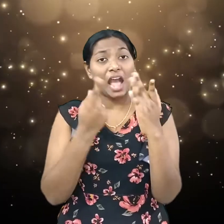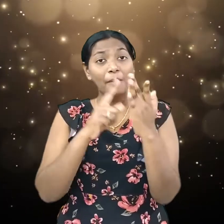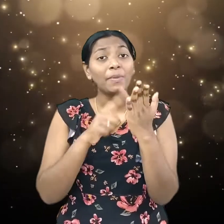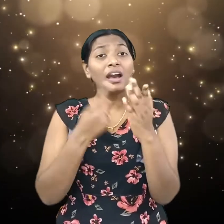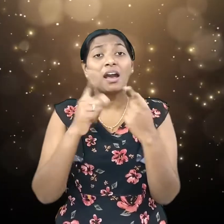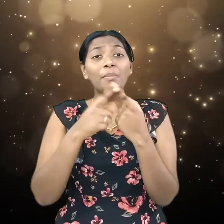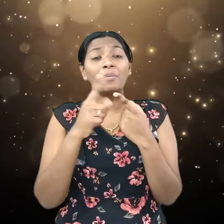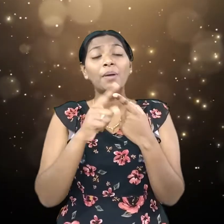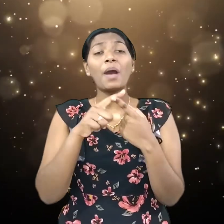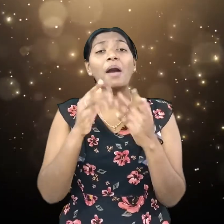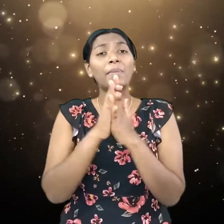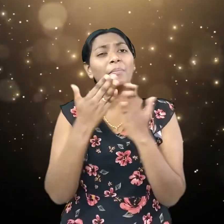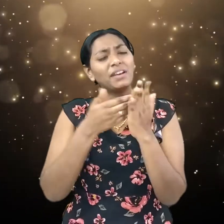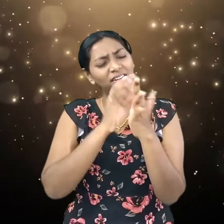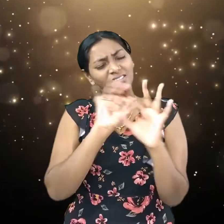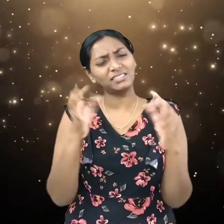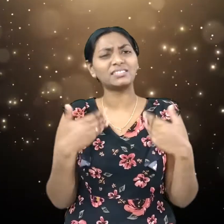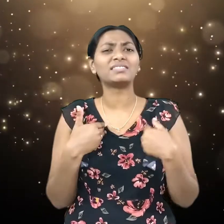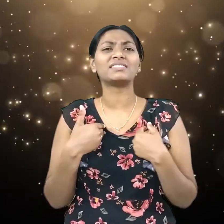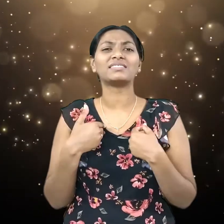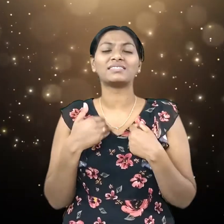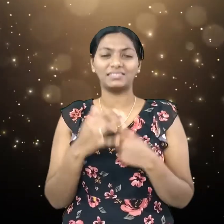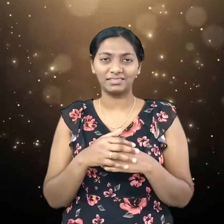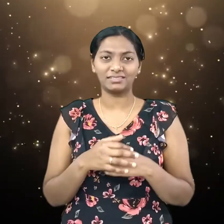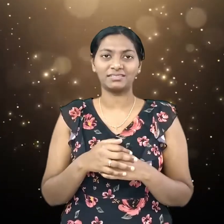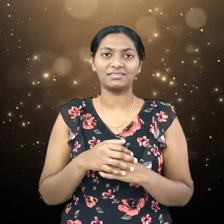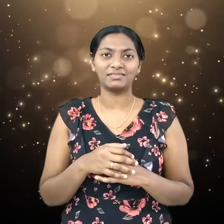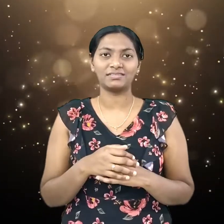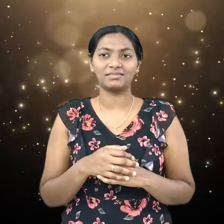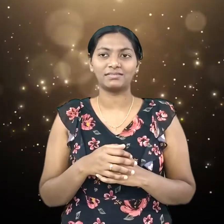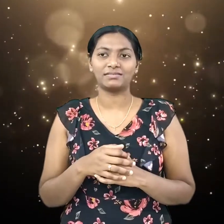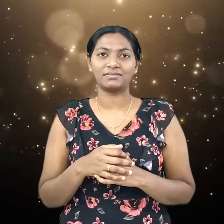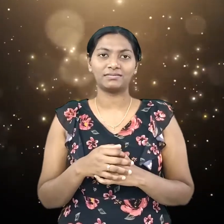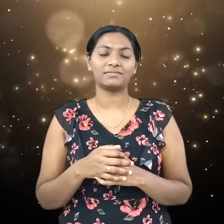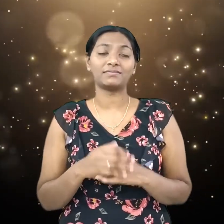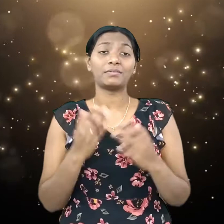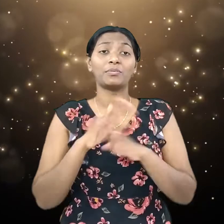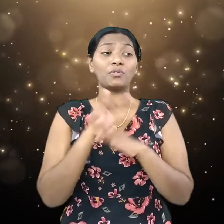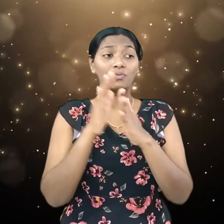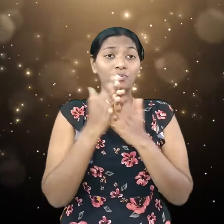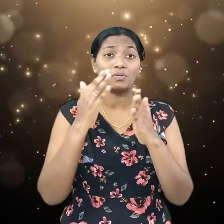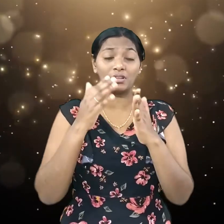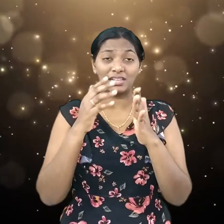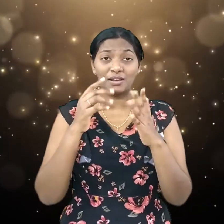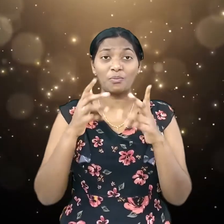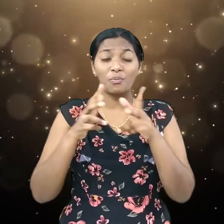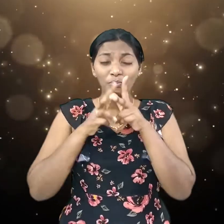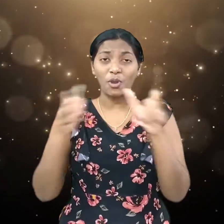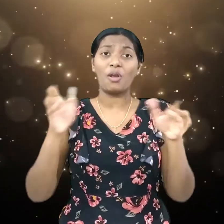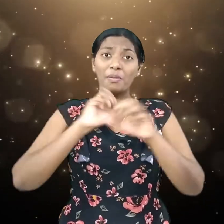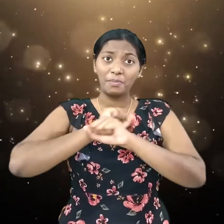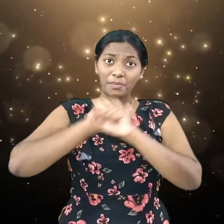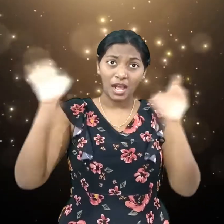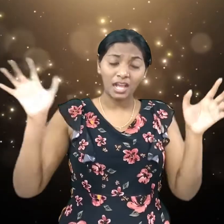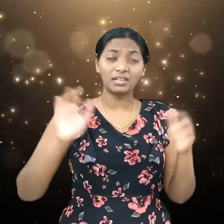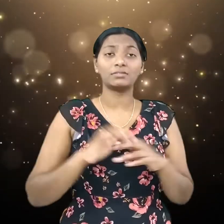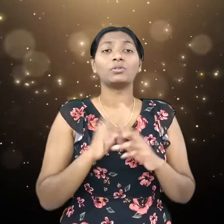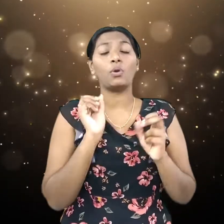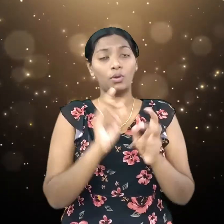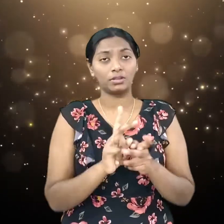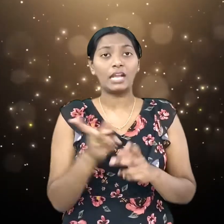बात प्रकाशित करूं। ओ चलिए, अब इंग्लिश से जाके हिंदी में आते हैं। And to make all men see what